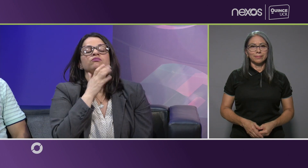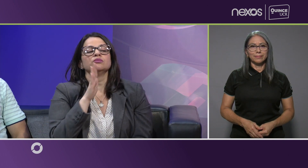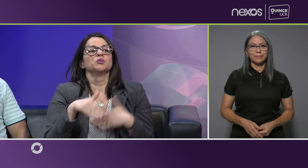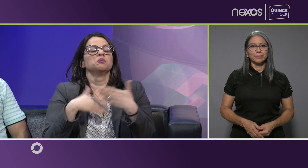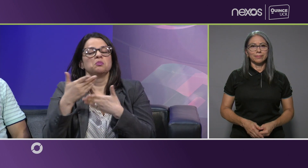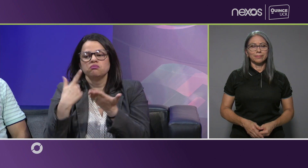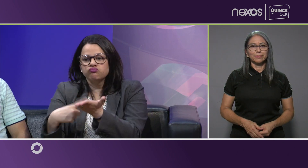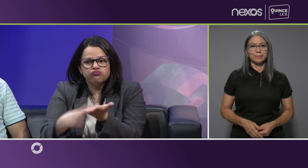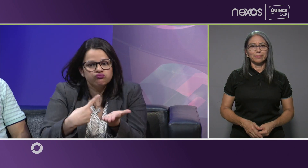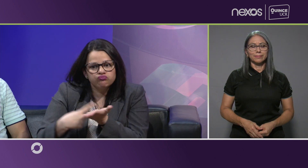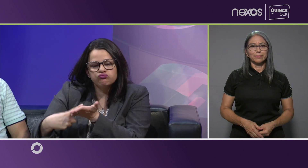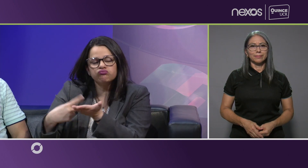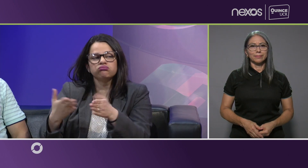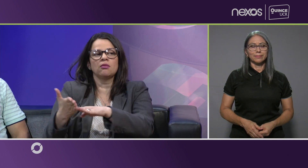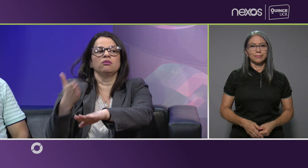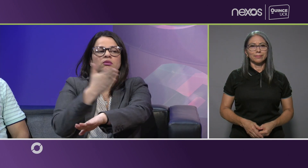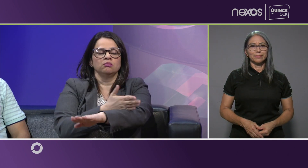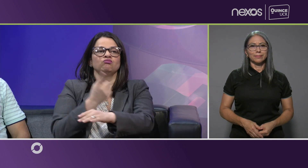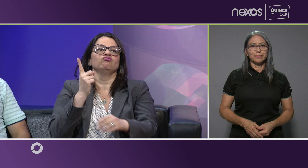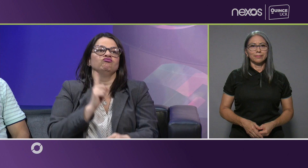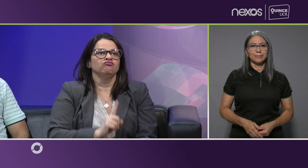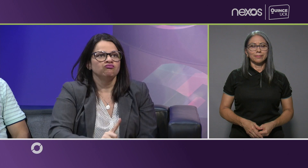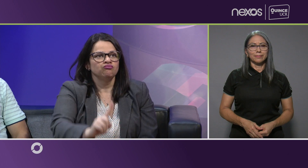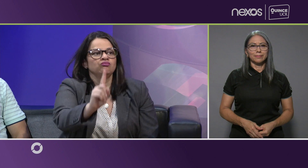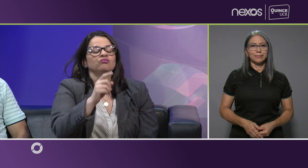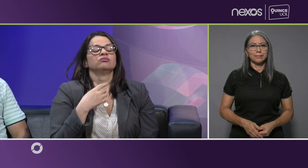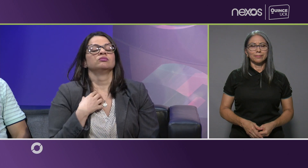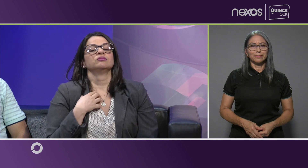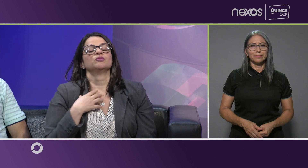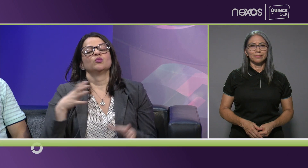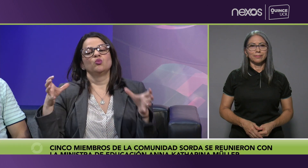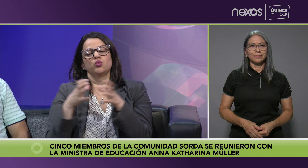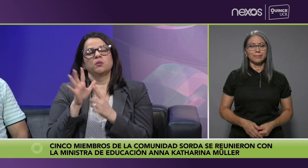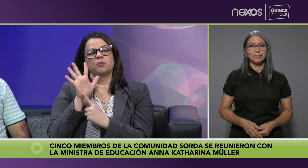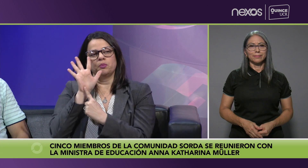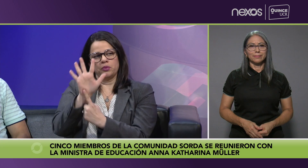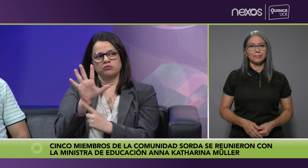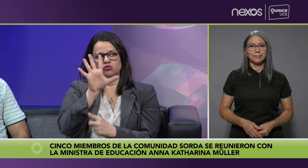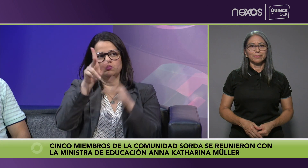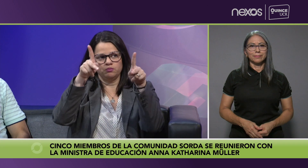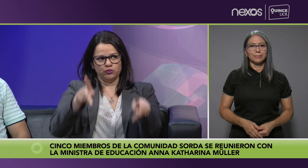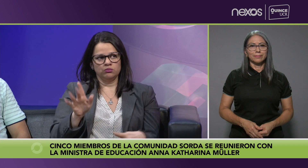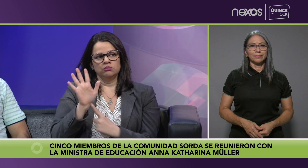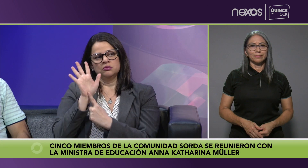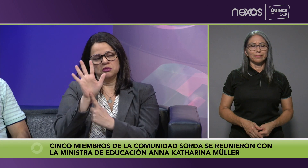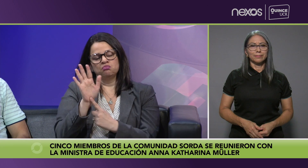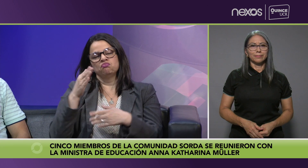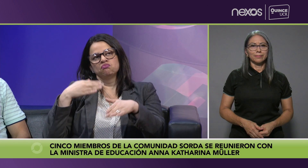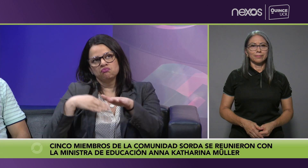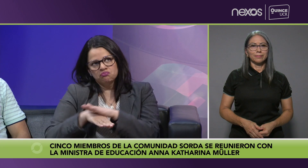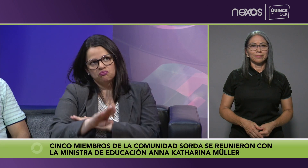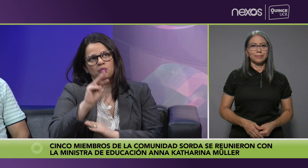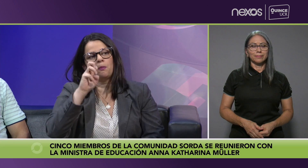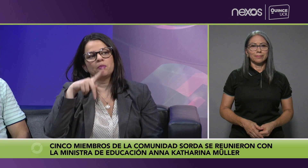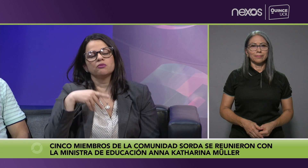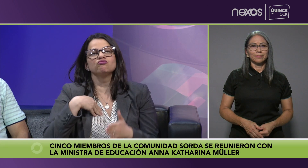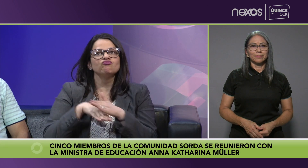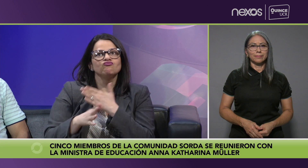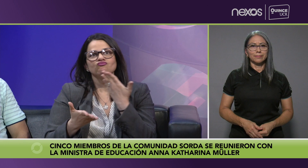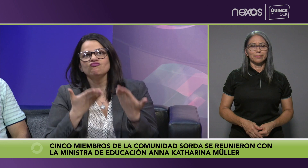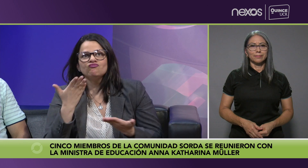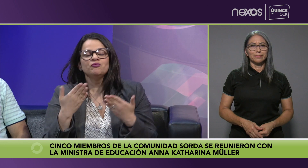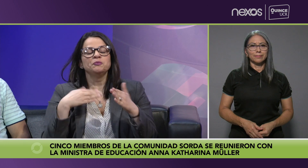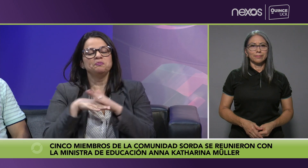entonces, que hasta el siguiente lunes. Bueno, ya ahí planificamos antes y ya luego fuimos 5 personas